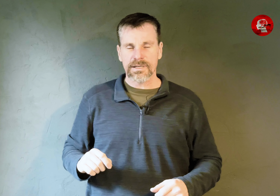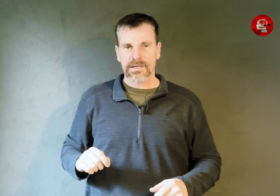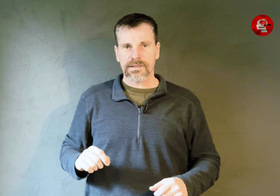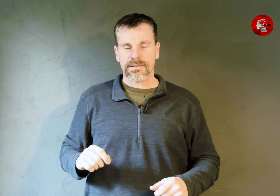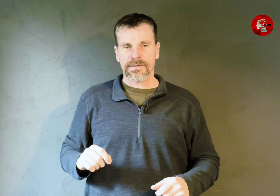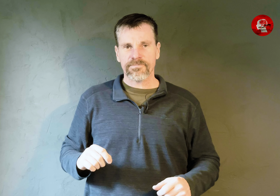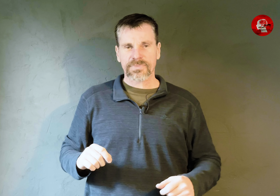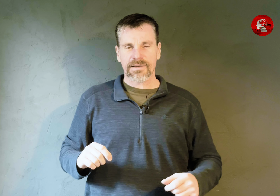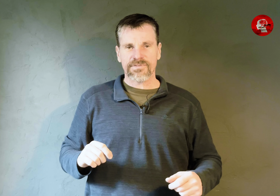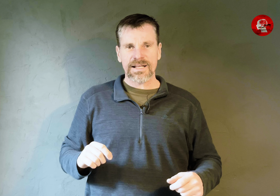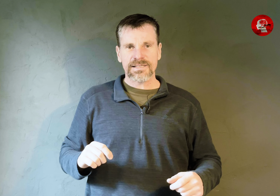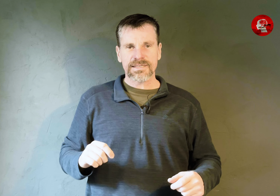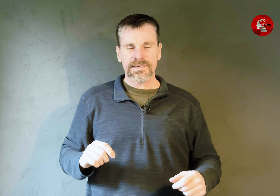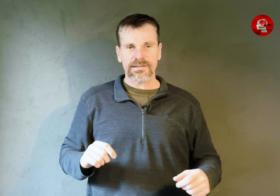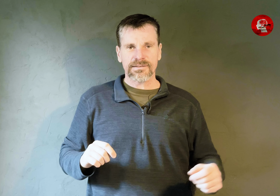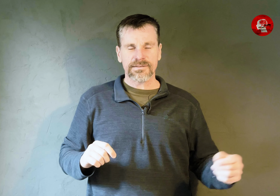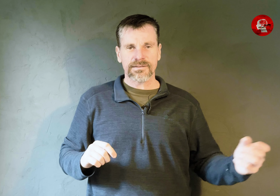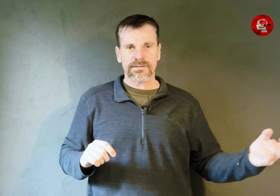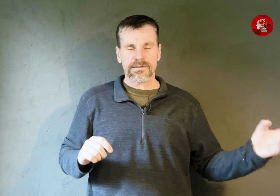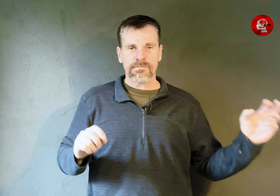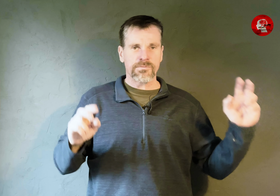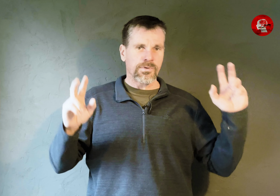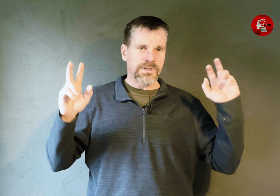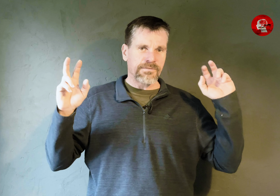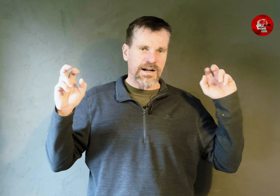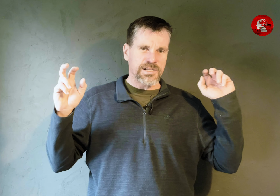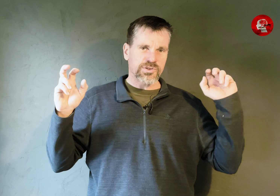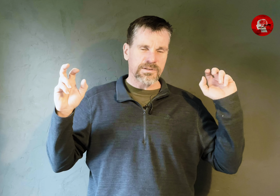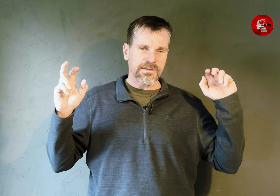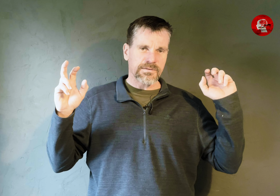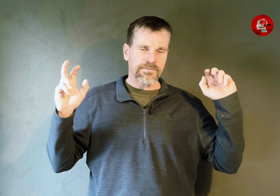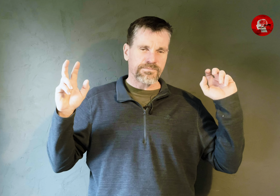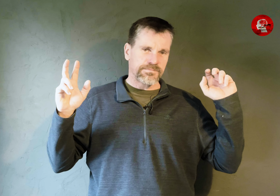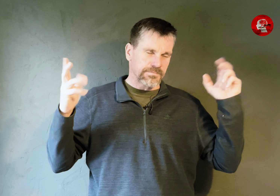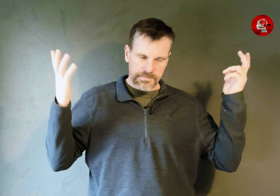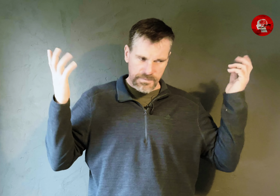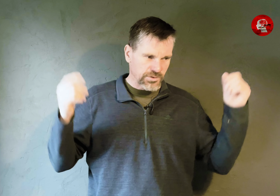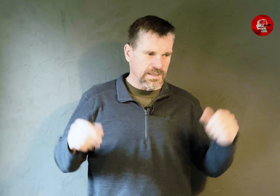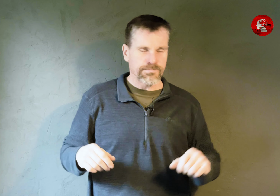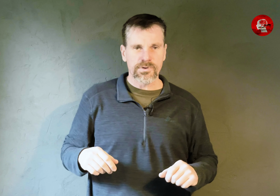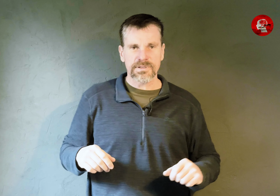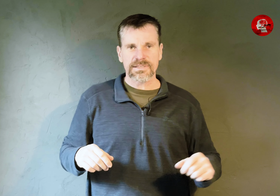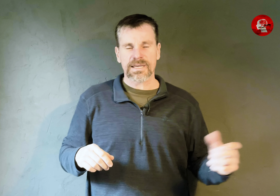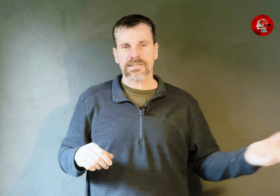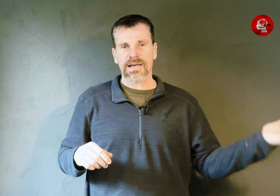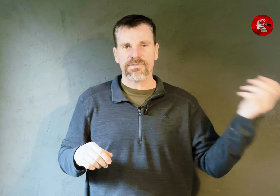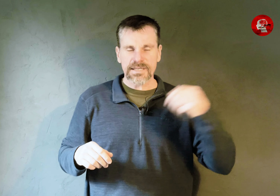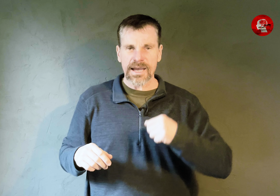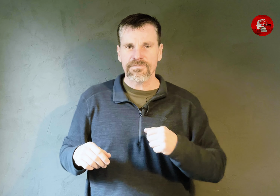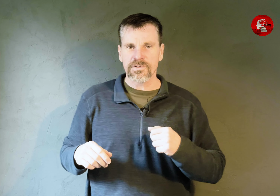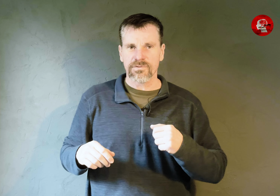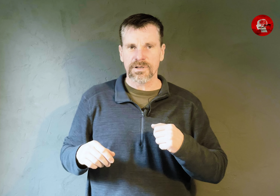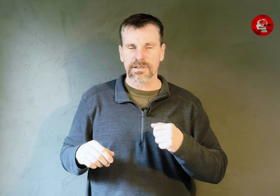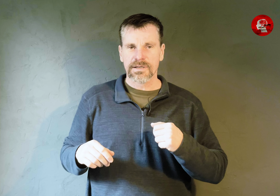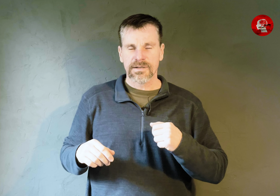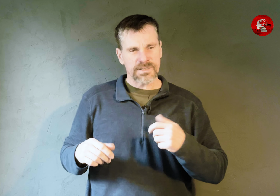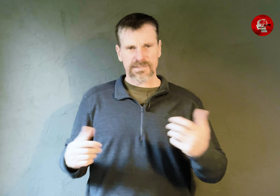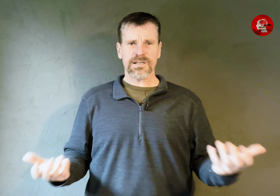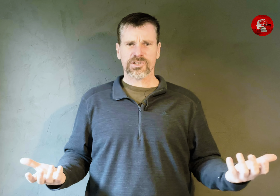weil sie unter falschen gesichtspunkten diese ketten die einfach nicht einführen wollen was soll der